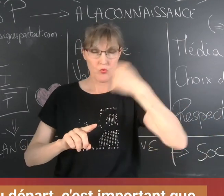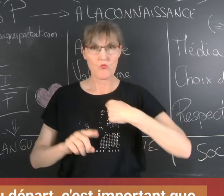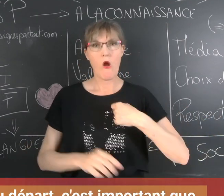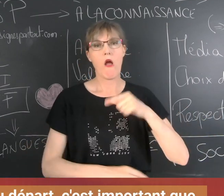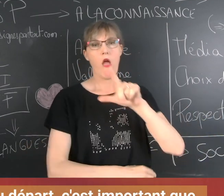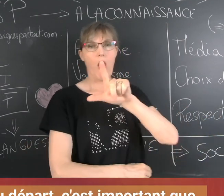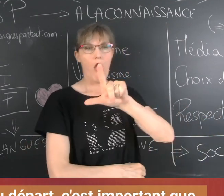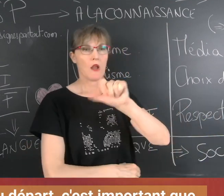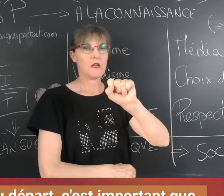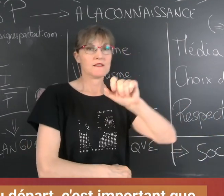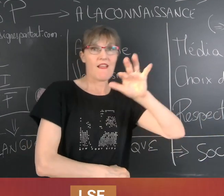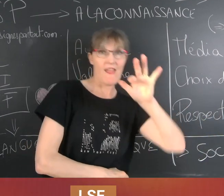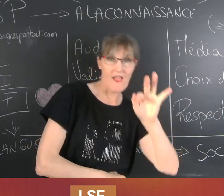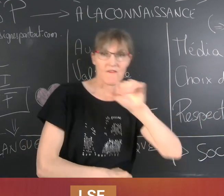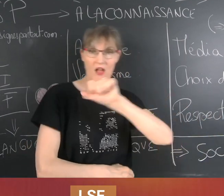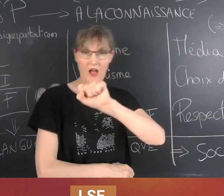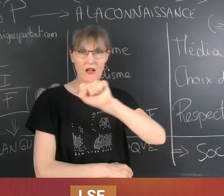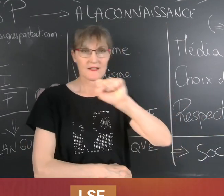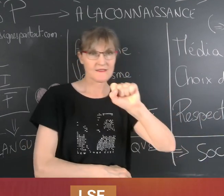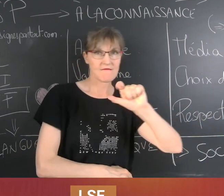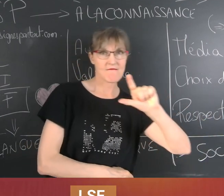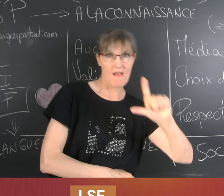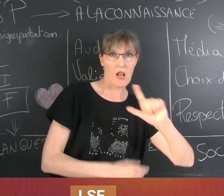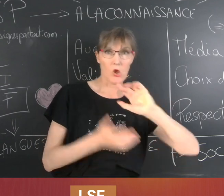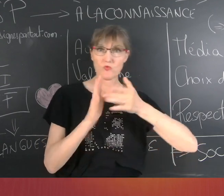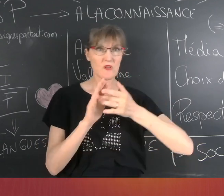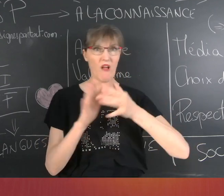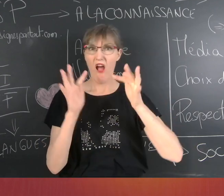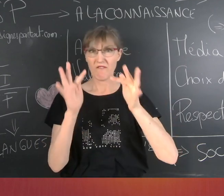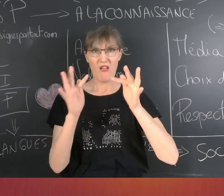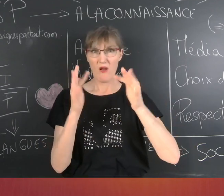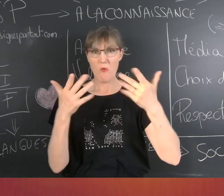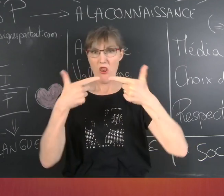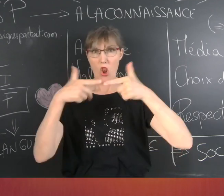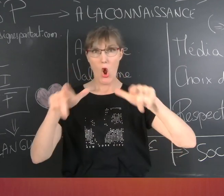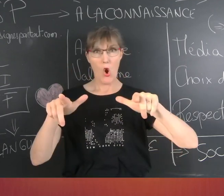Alors, au départ, c'était important que LSF, ASL,